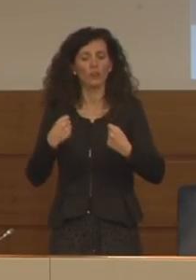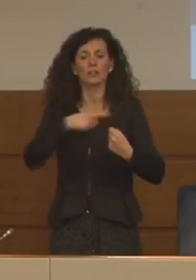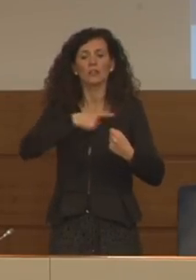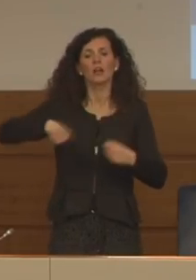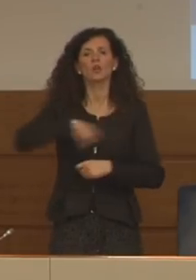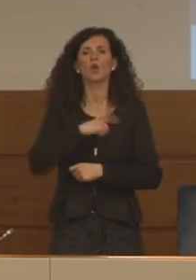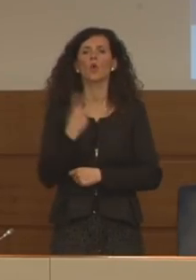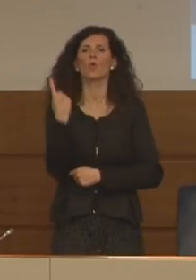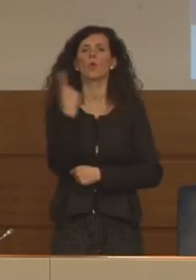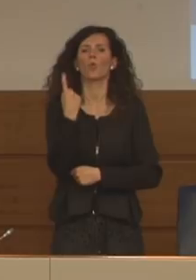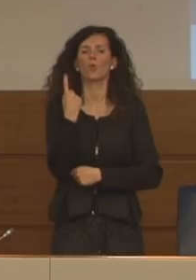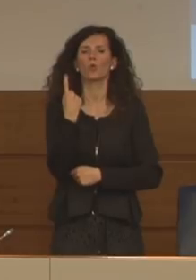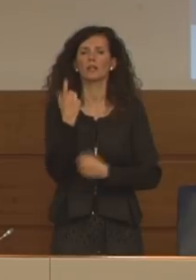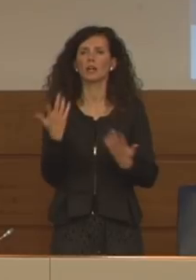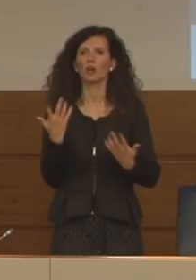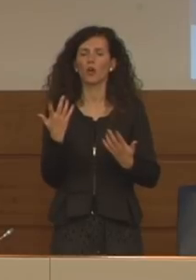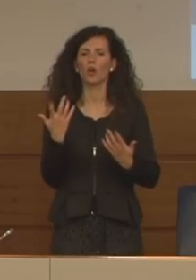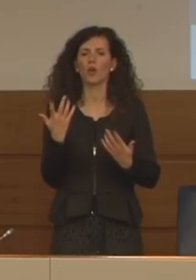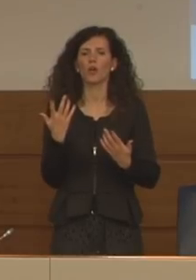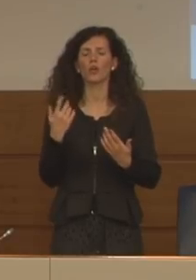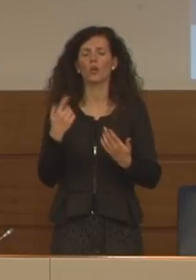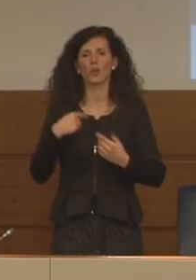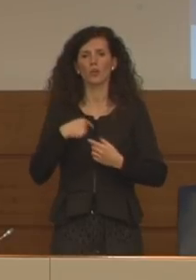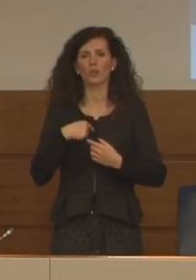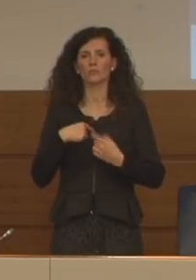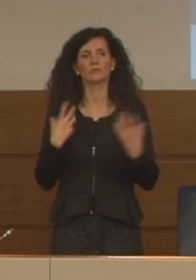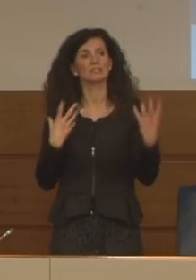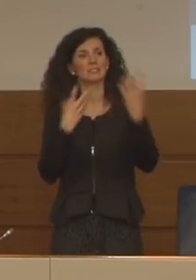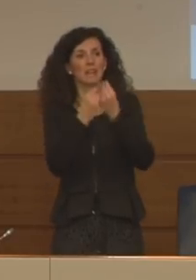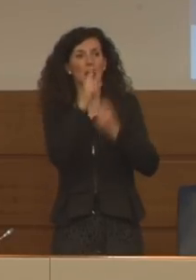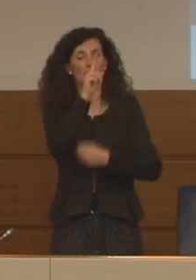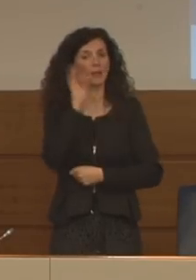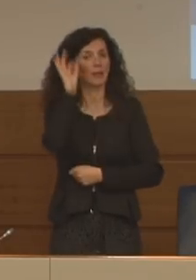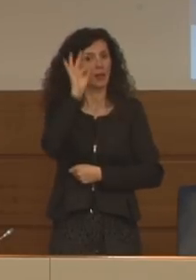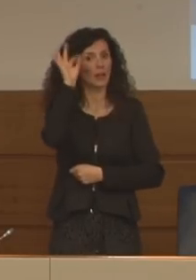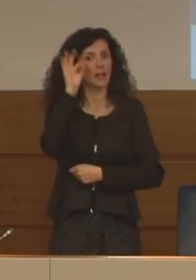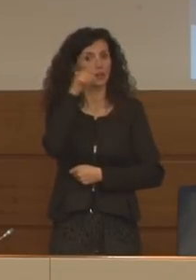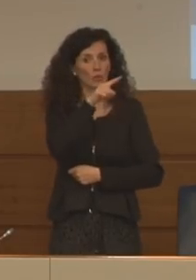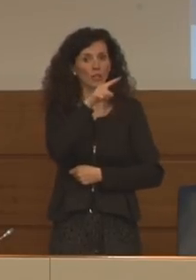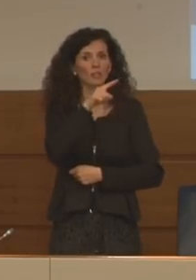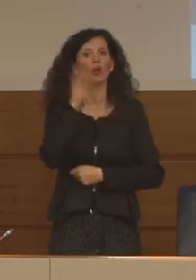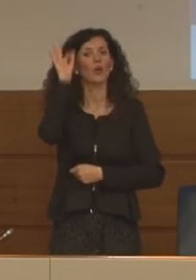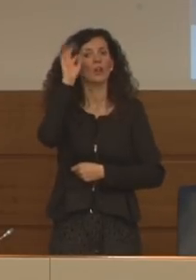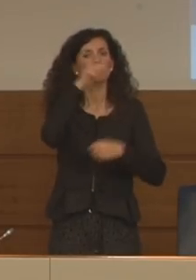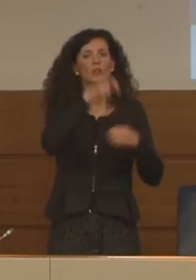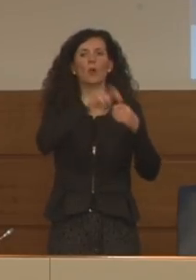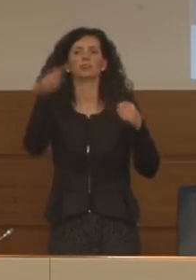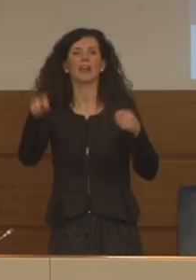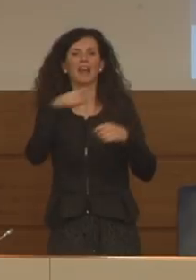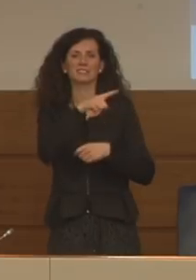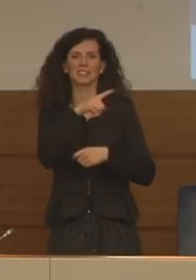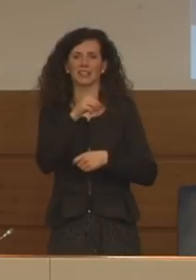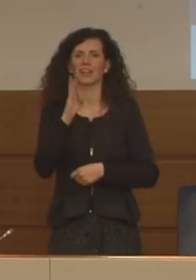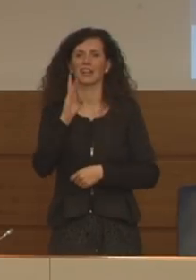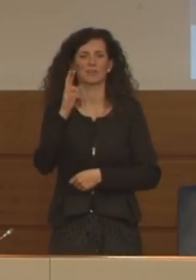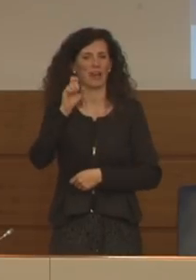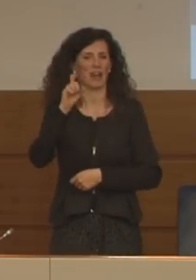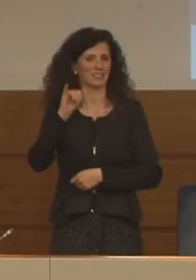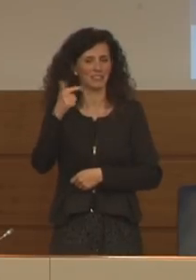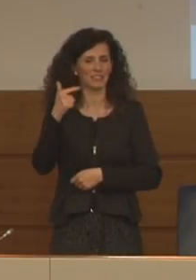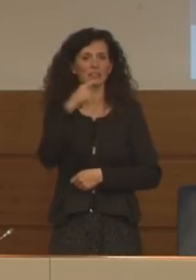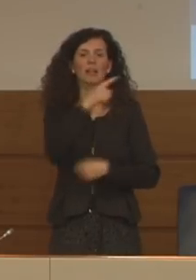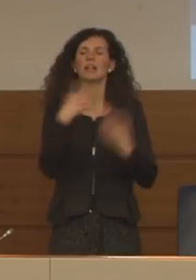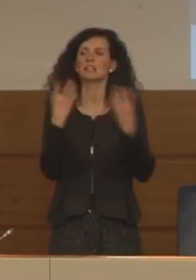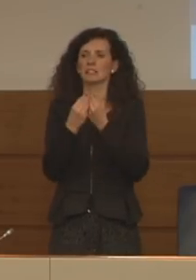ad avere una voce con il regno unito dopo la black sid con l'unione europea con la russia e con